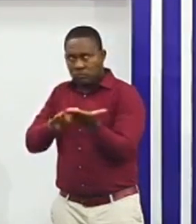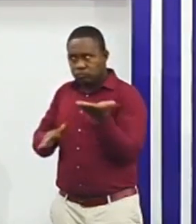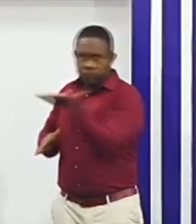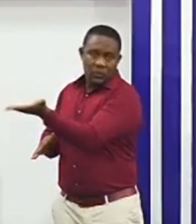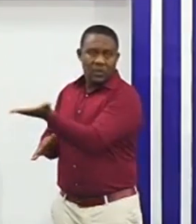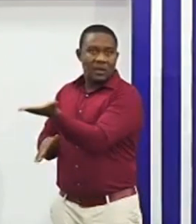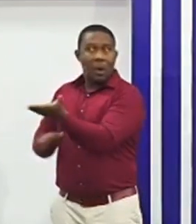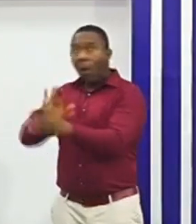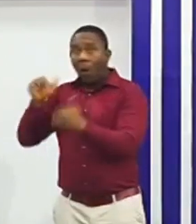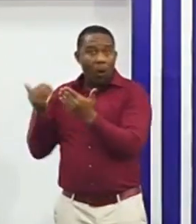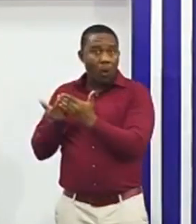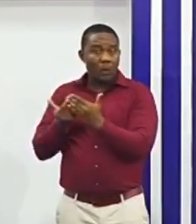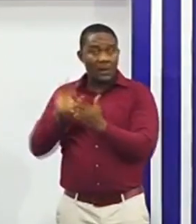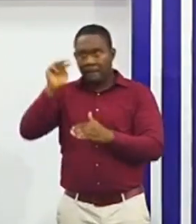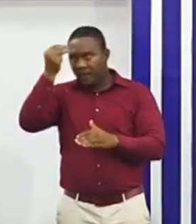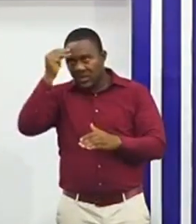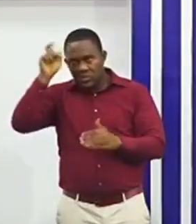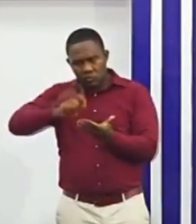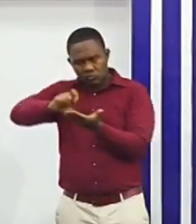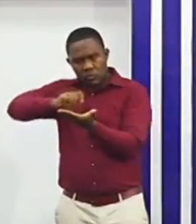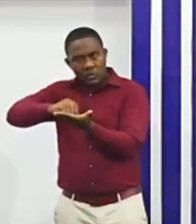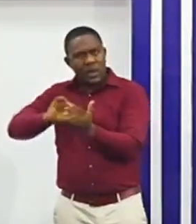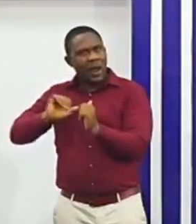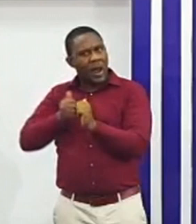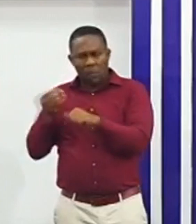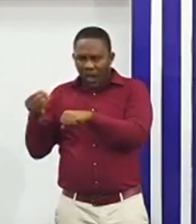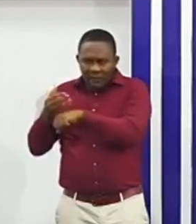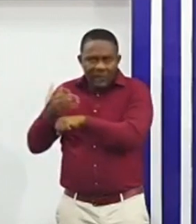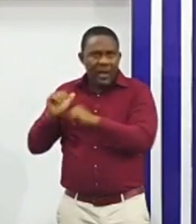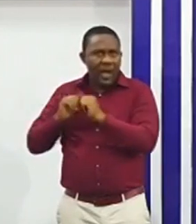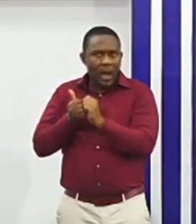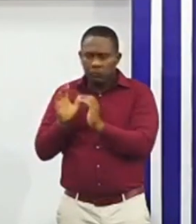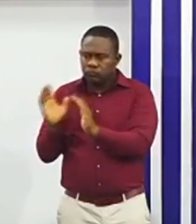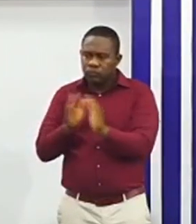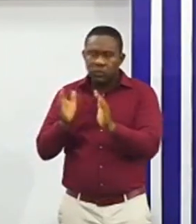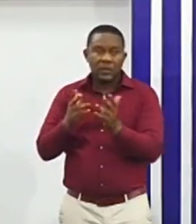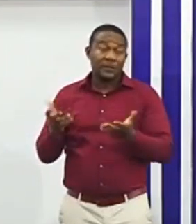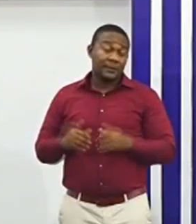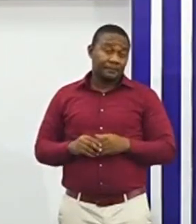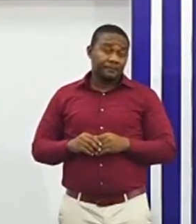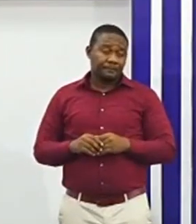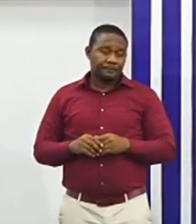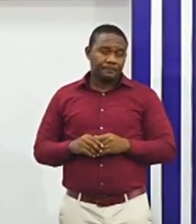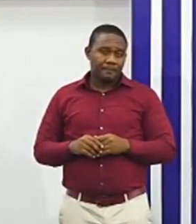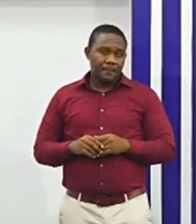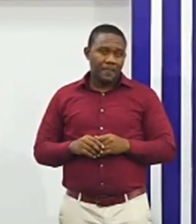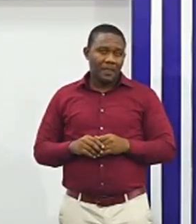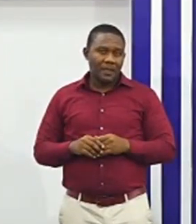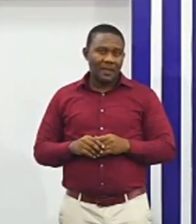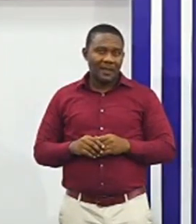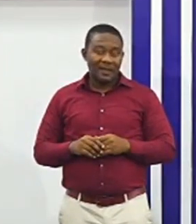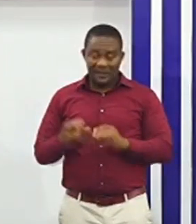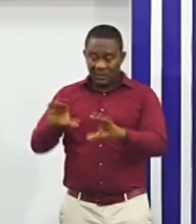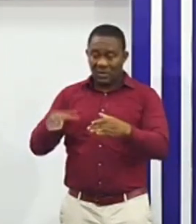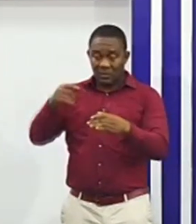a amecha ni isi diri tutur kobra ta ni lize ayi ya ga be ko be ni abe libi a perne po ka ya